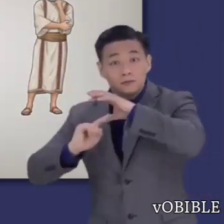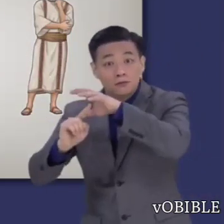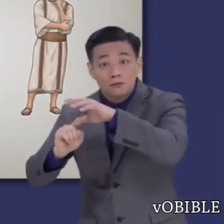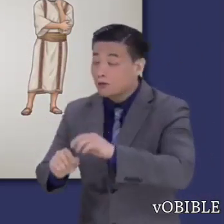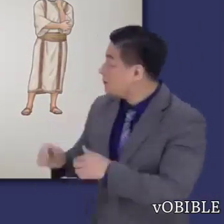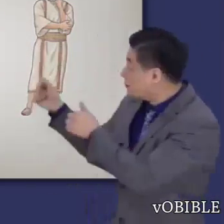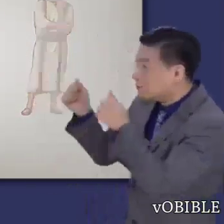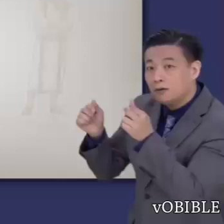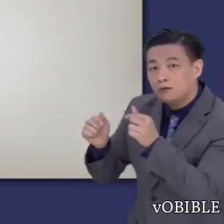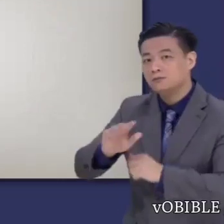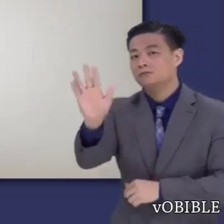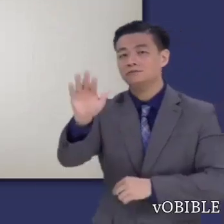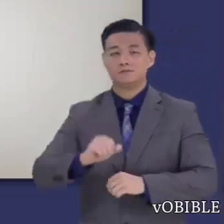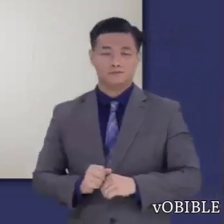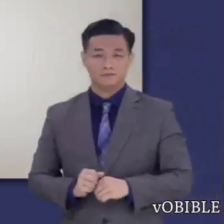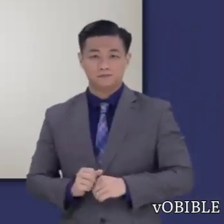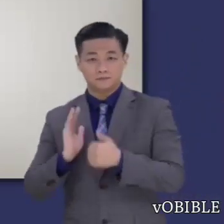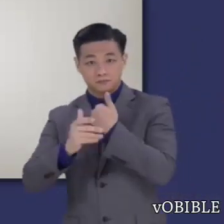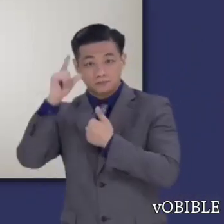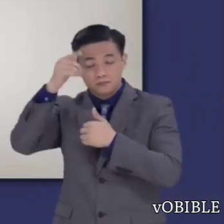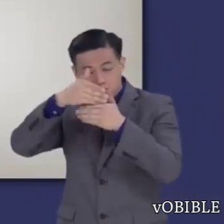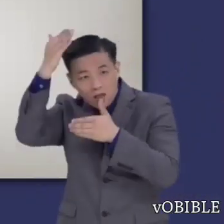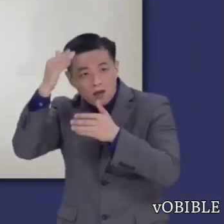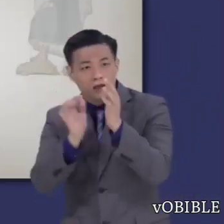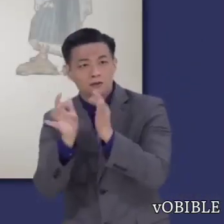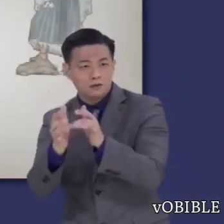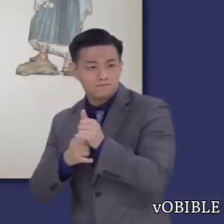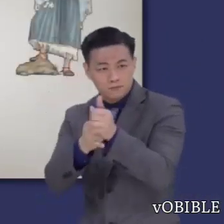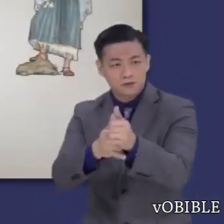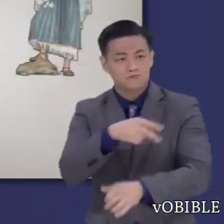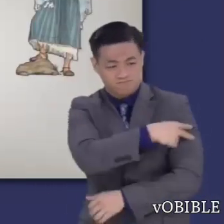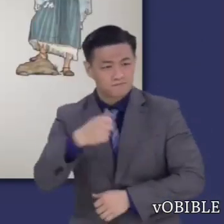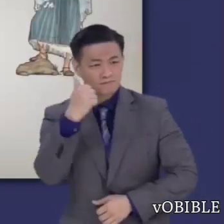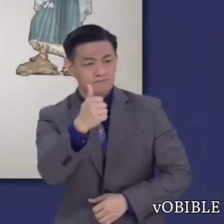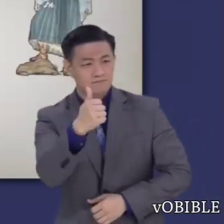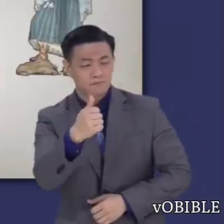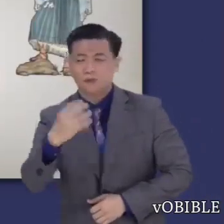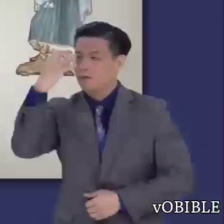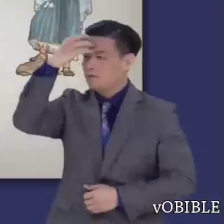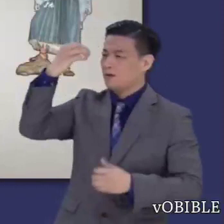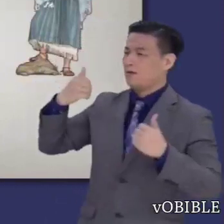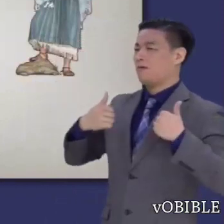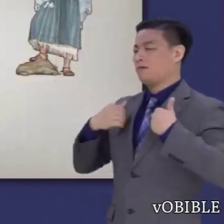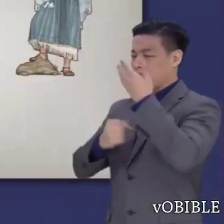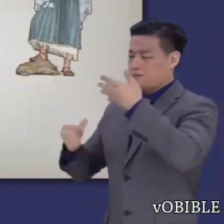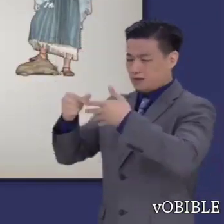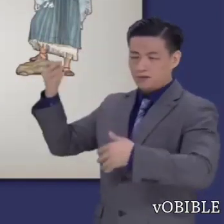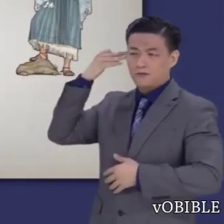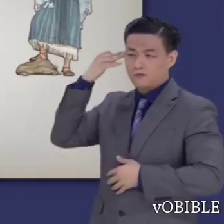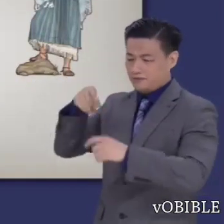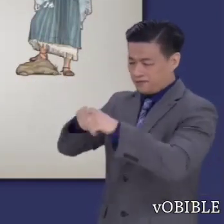而感到优越。保罗以前属于法利赛派，他把当时享有的名誉地位视作废